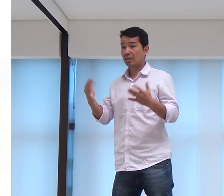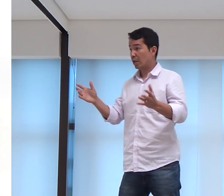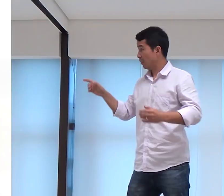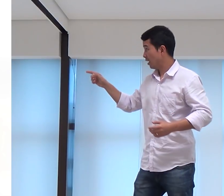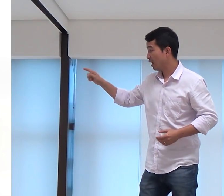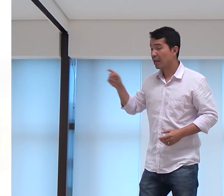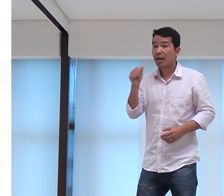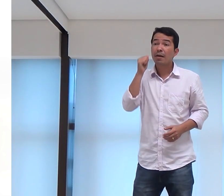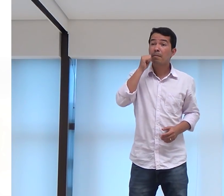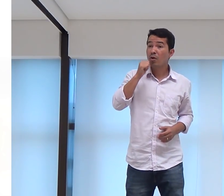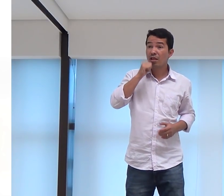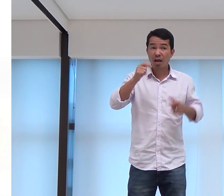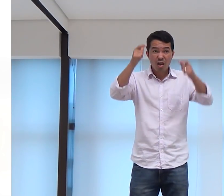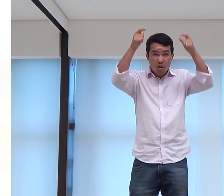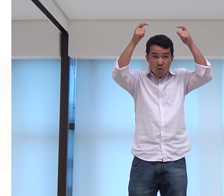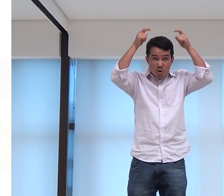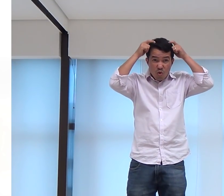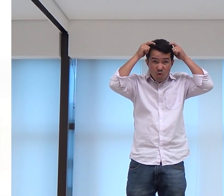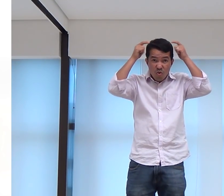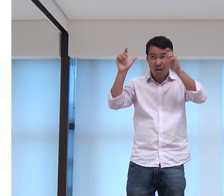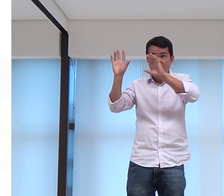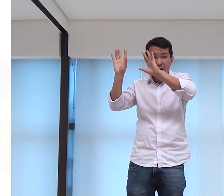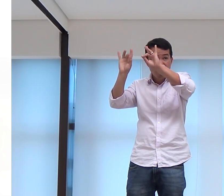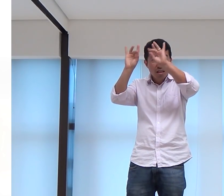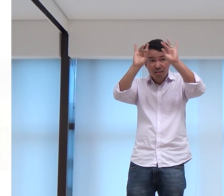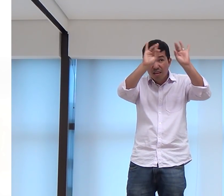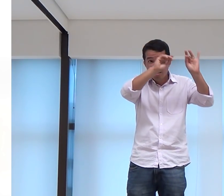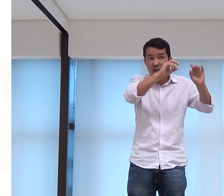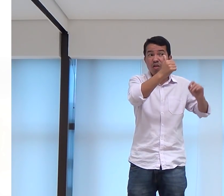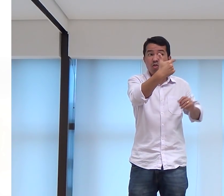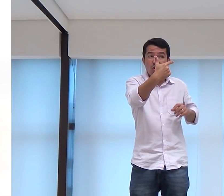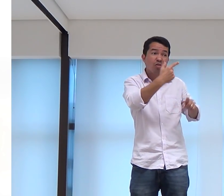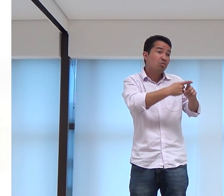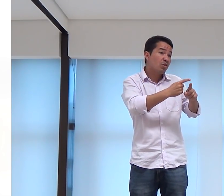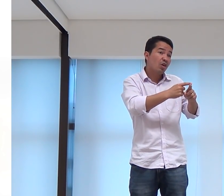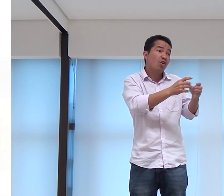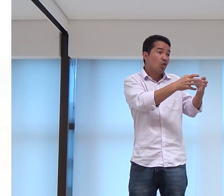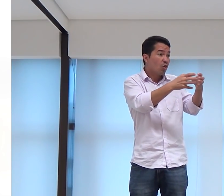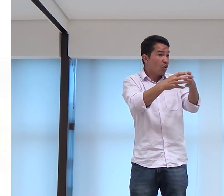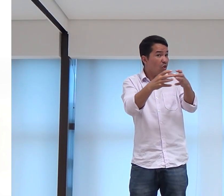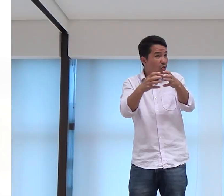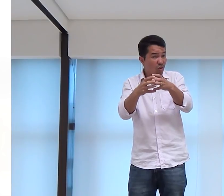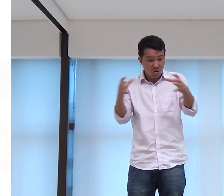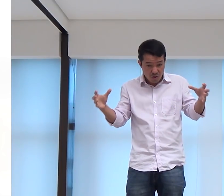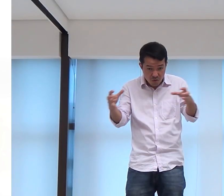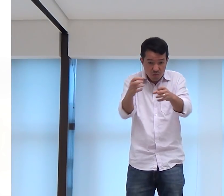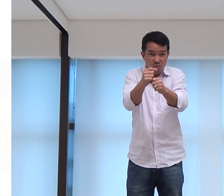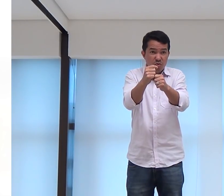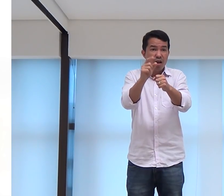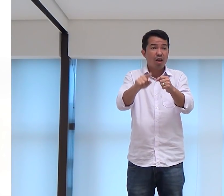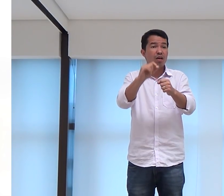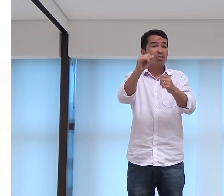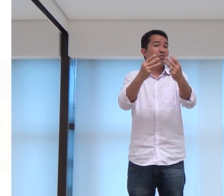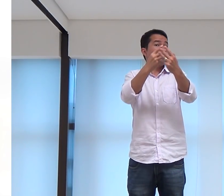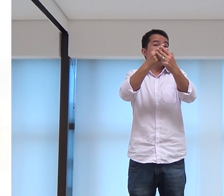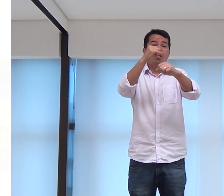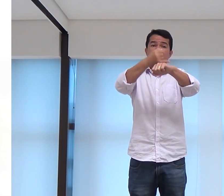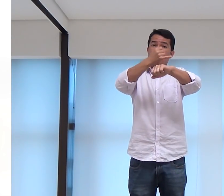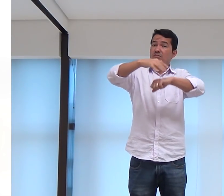Eram 12 as tribos. E essa mulher, com a coroa, com as 12 estrelas, significava toda